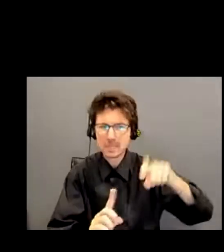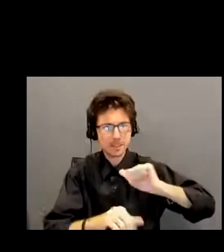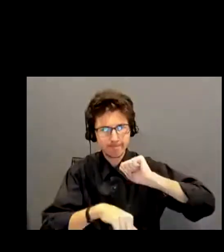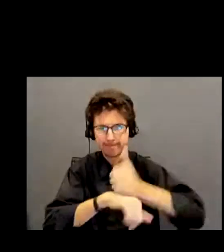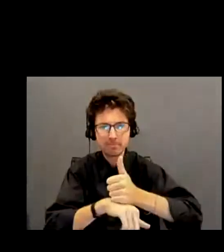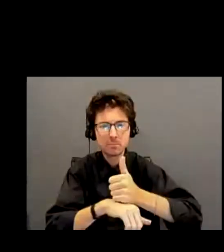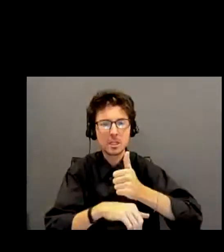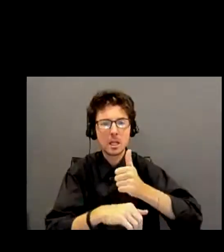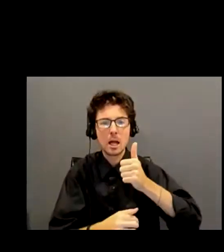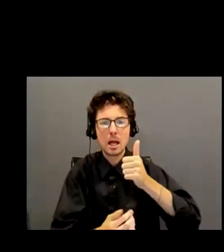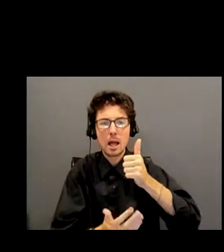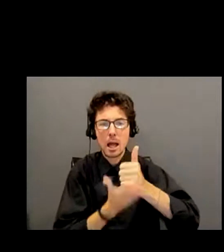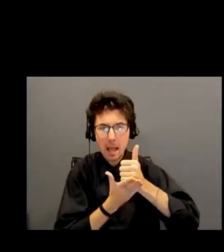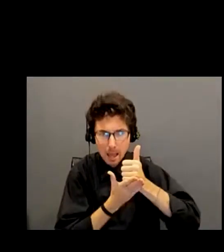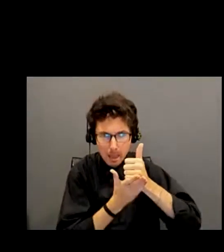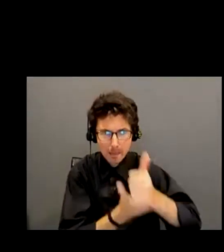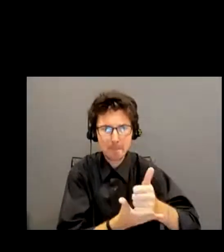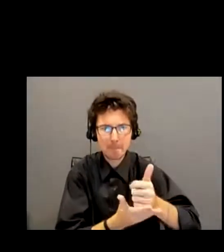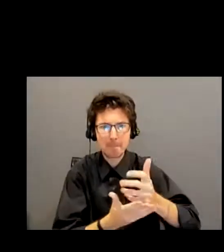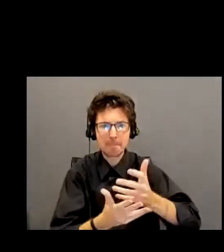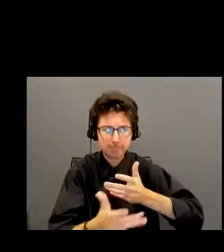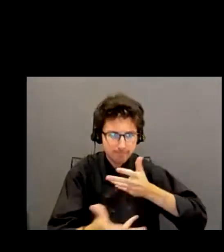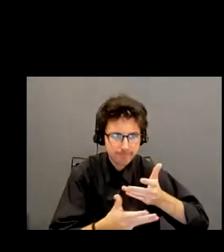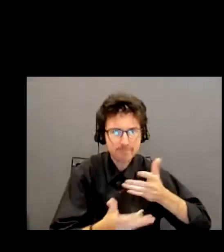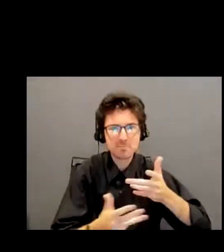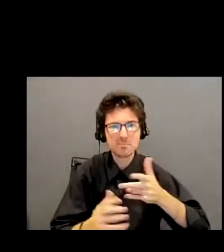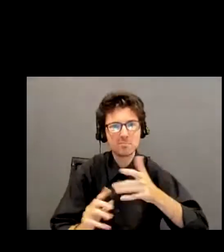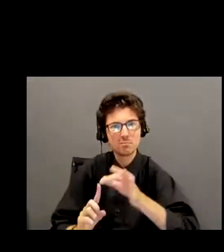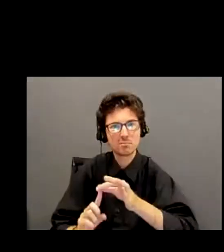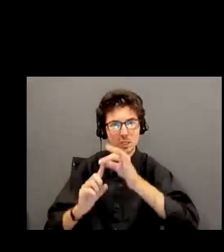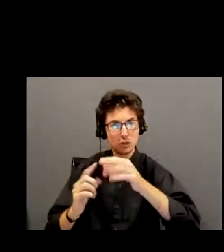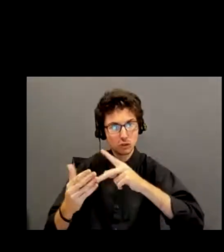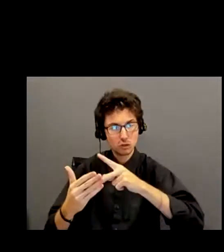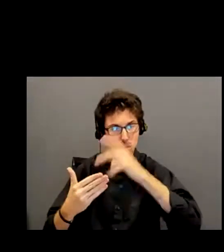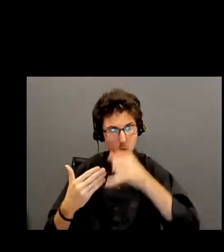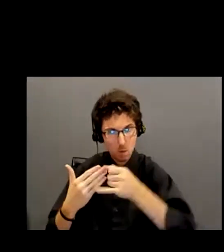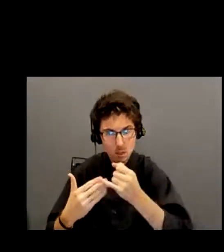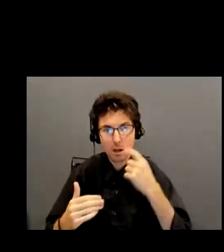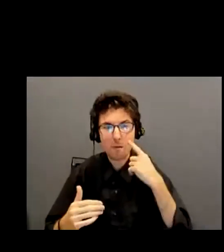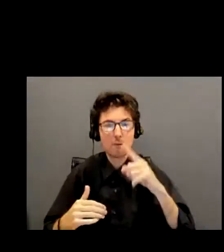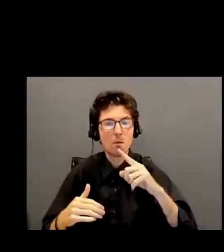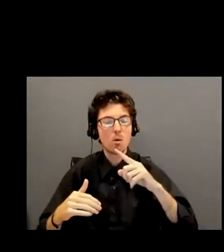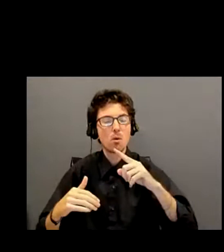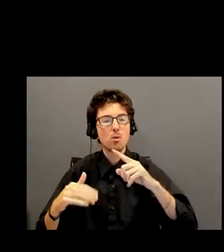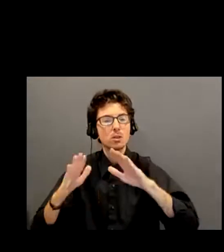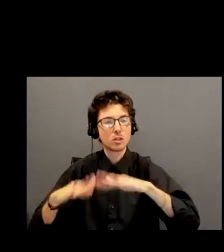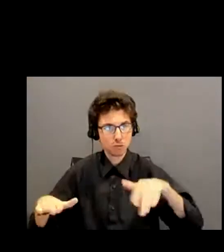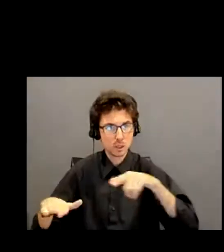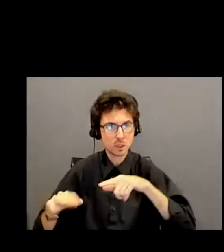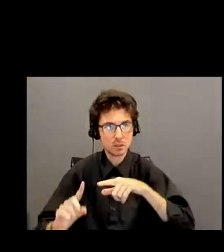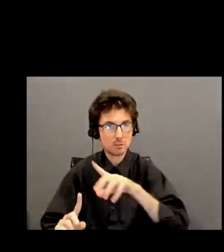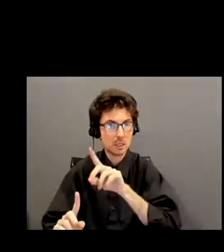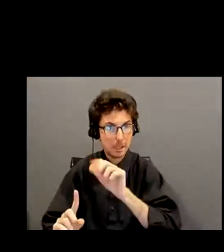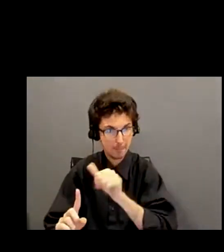enfants handicapés. En plus de cela, nous devons tous, les comités et les États parties à